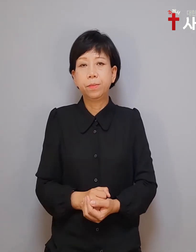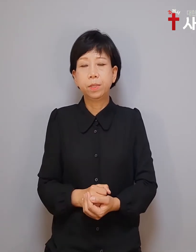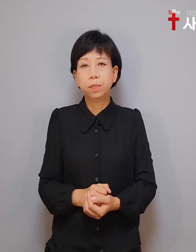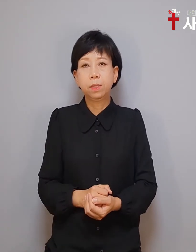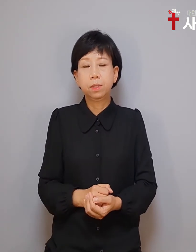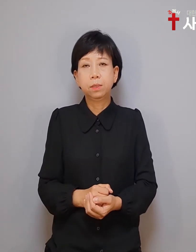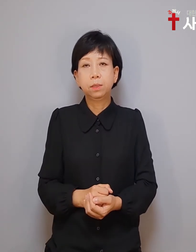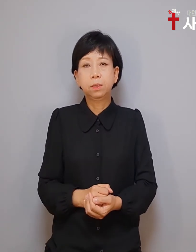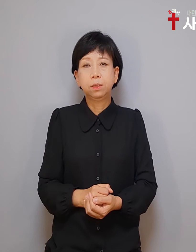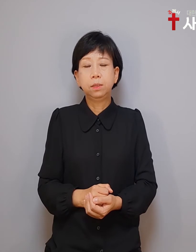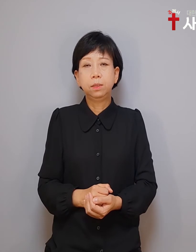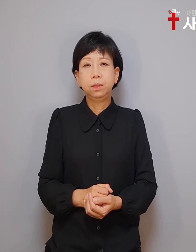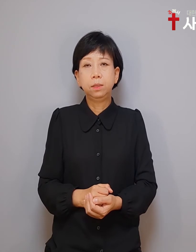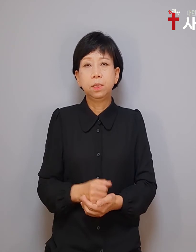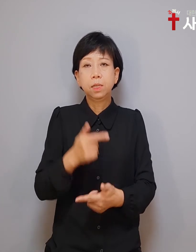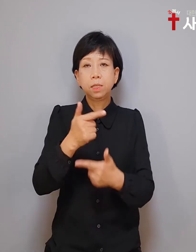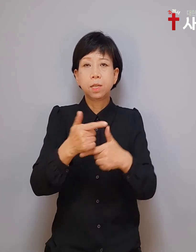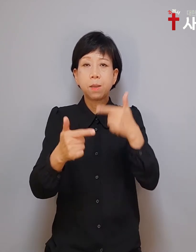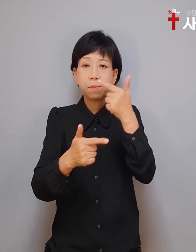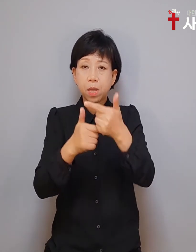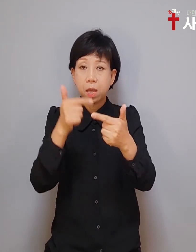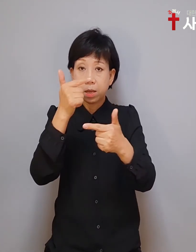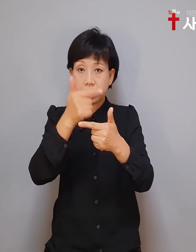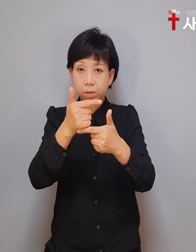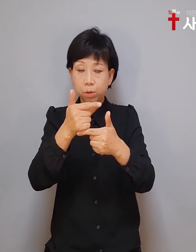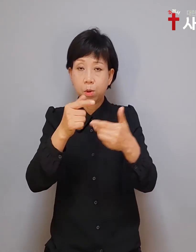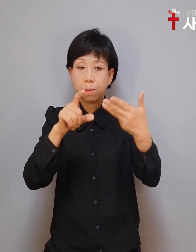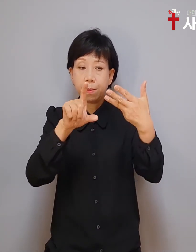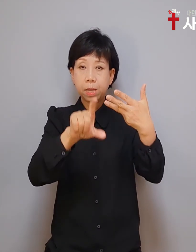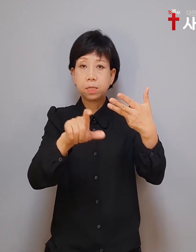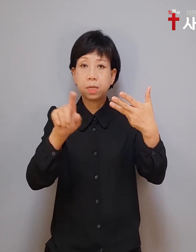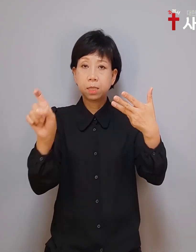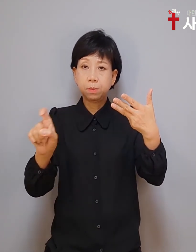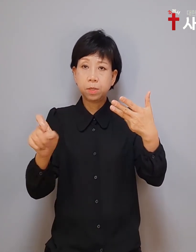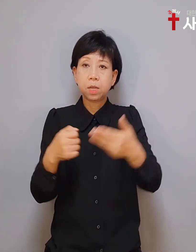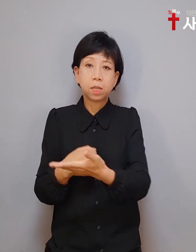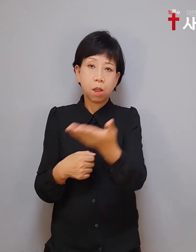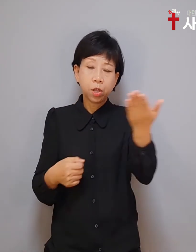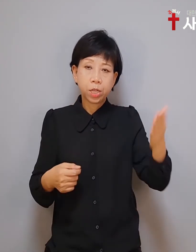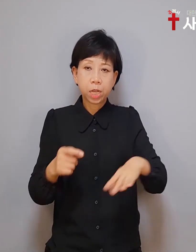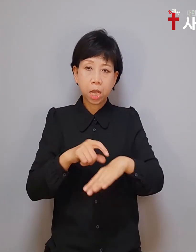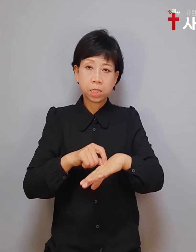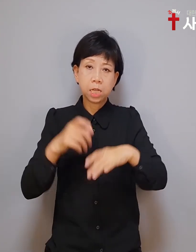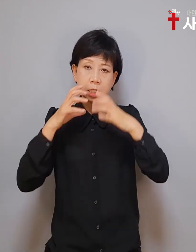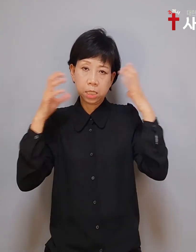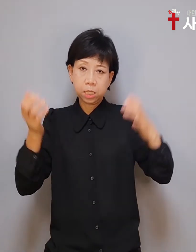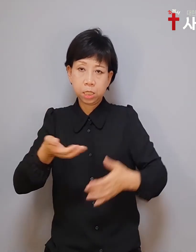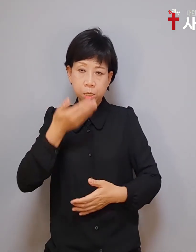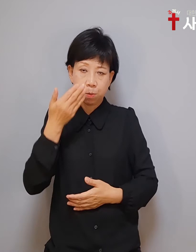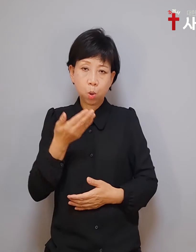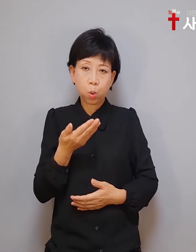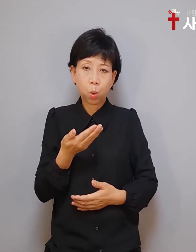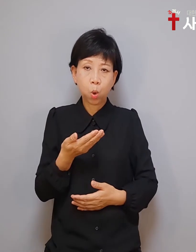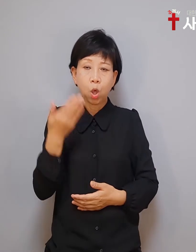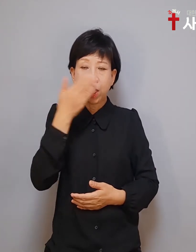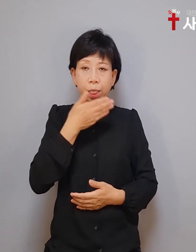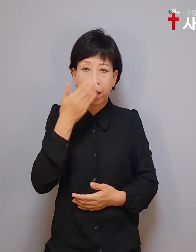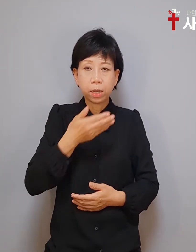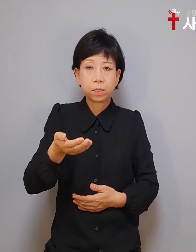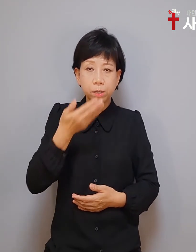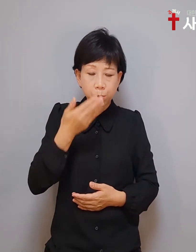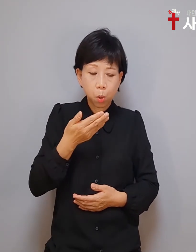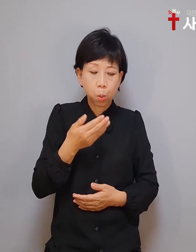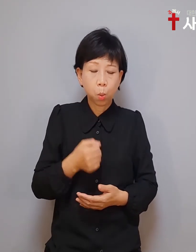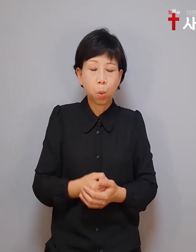보니까요, 느헤미야가 또 그들에게 이르기를 너희는 가서 살찐 것을 먹고 단 것을 마시되 준비하지 못한 자에게는 나누어